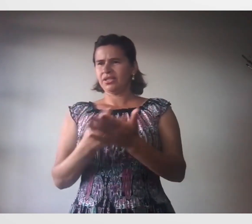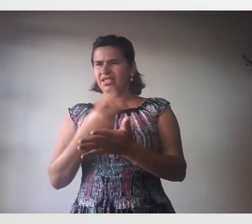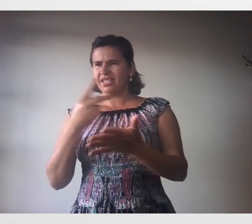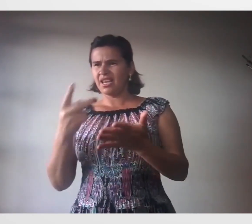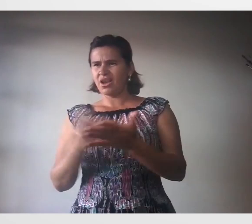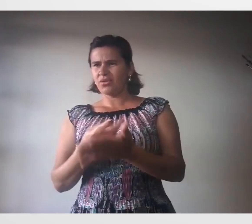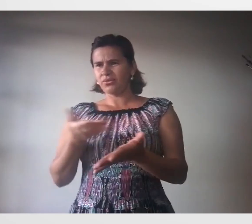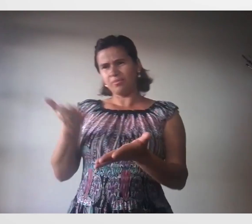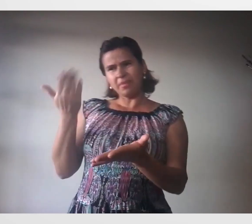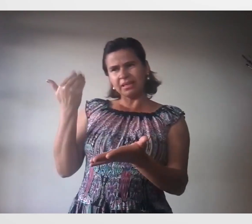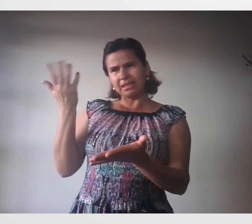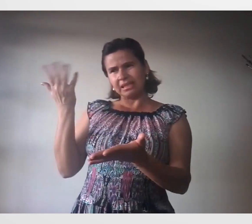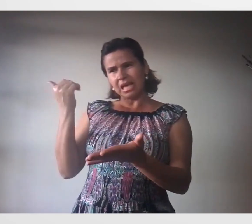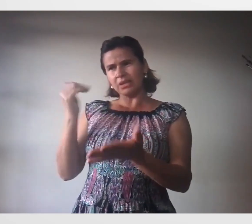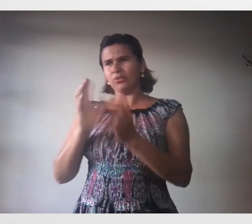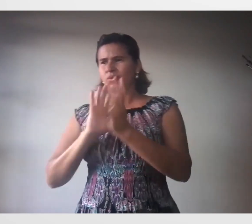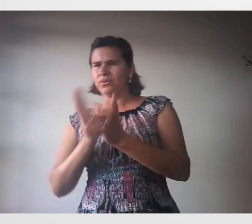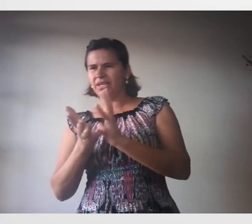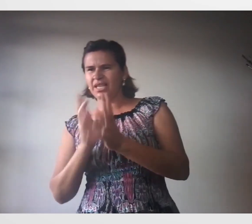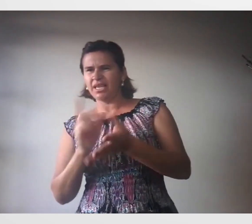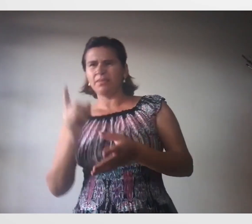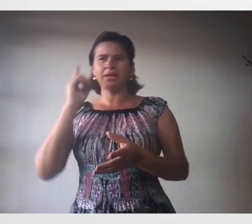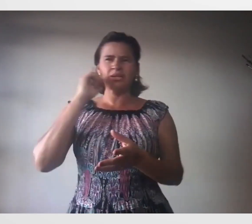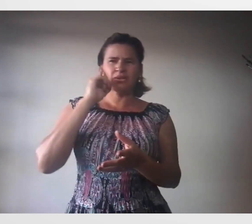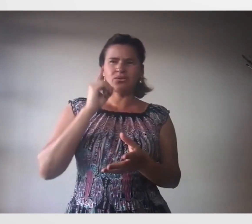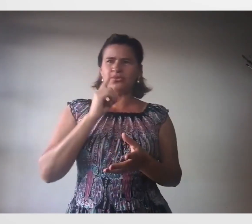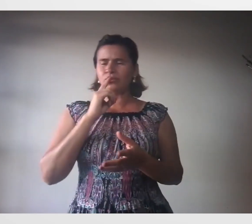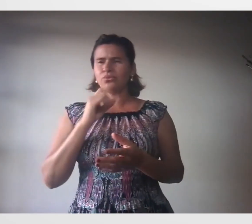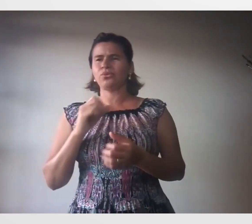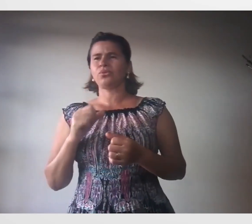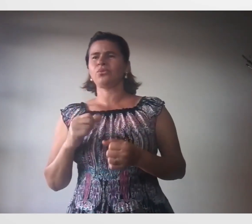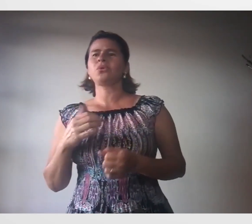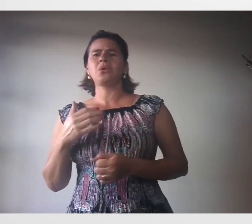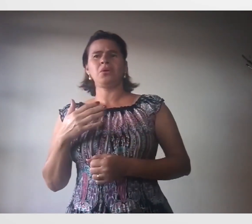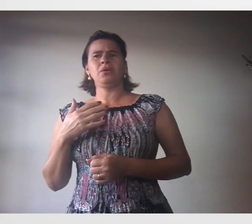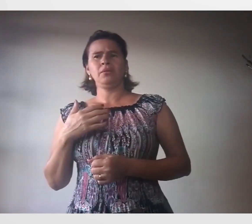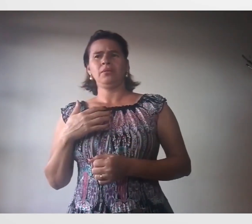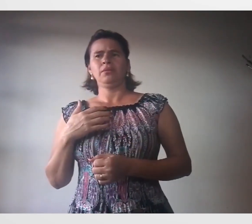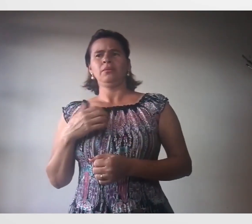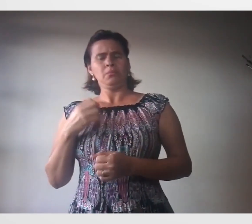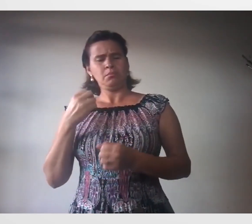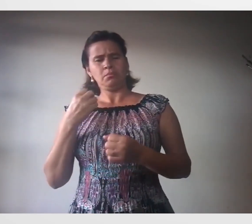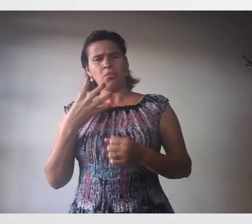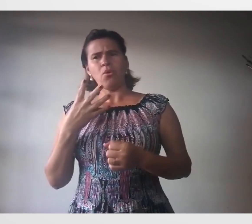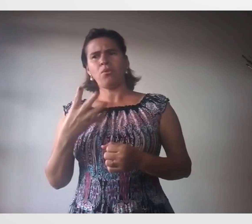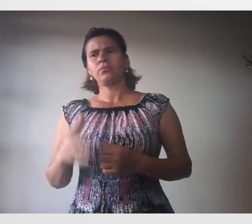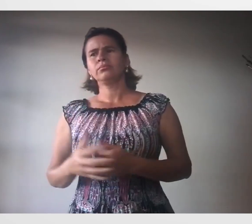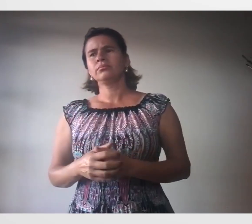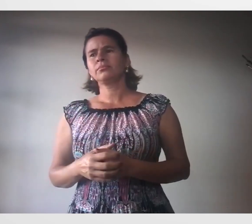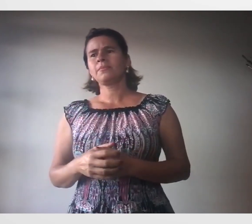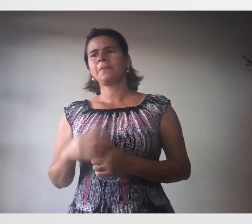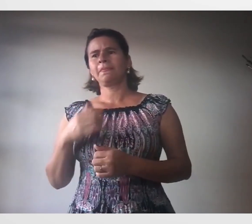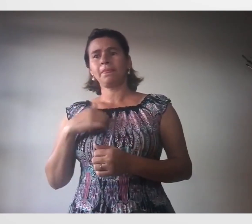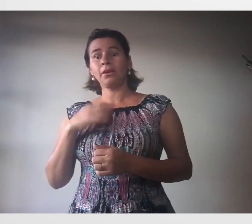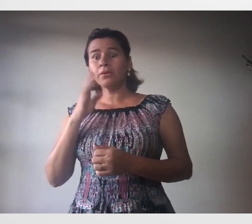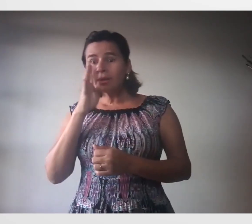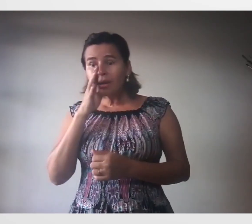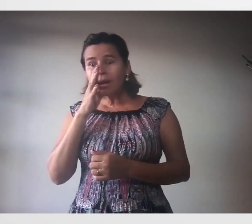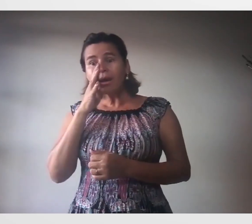que ele cometeu no passado para aprender a Libras, sobre os acontecimentos na vida dele. E eu pensava, é com